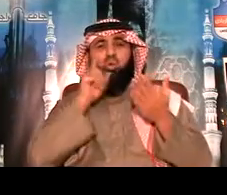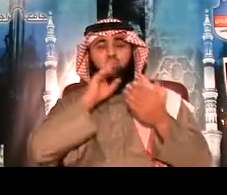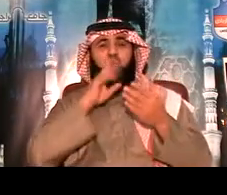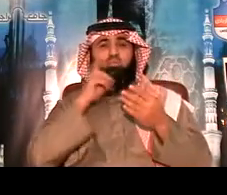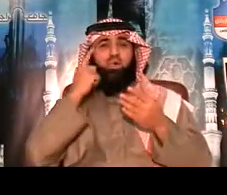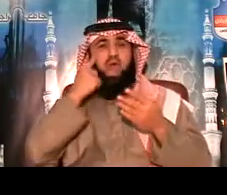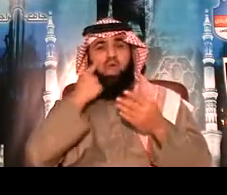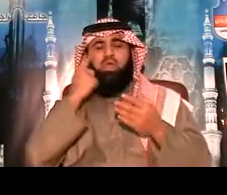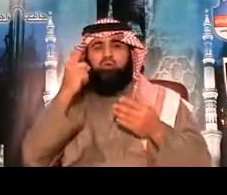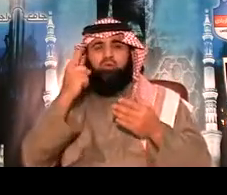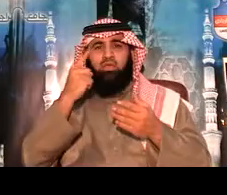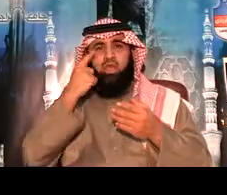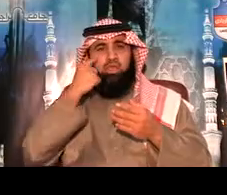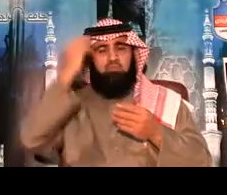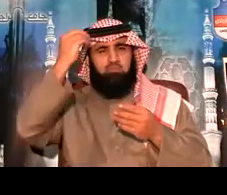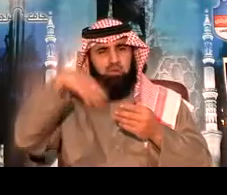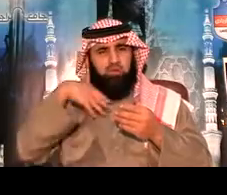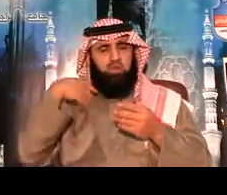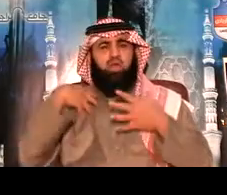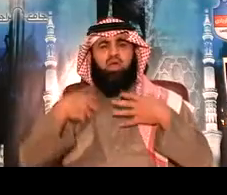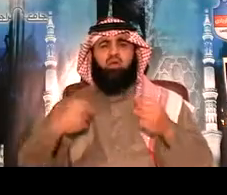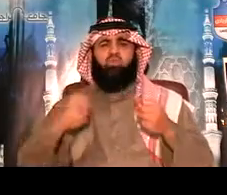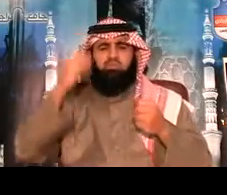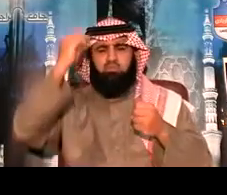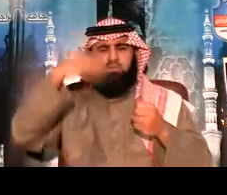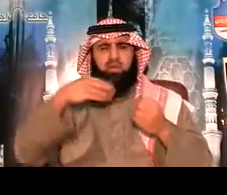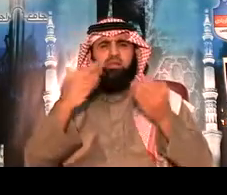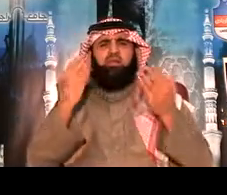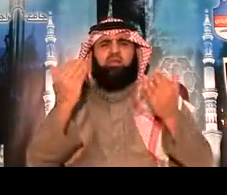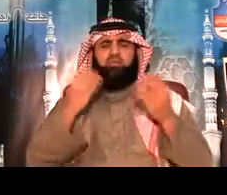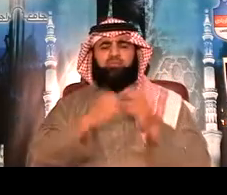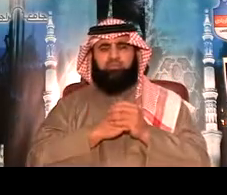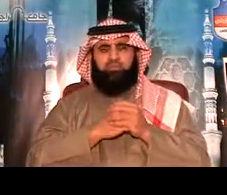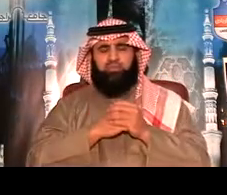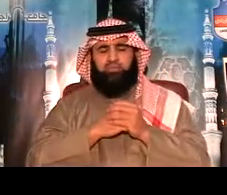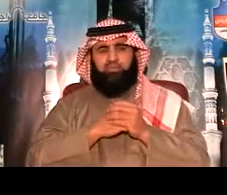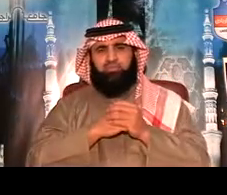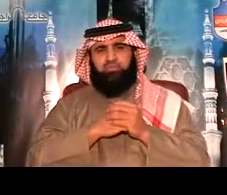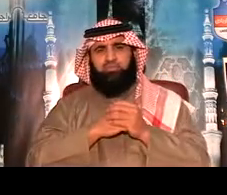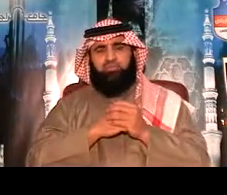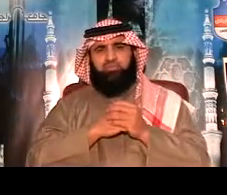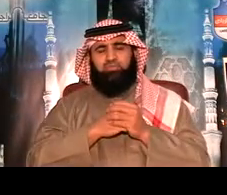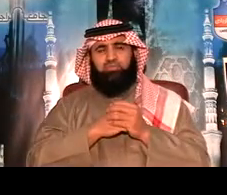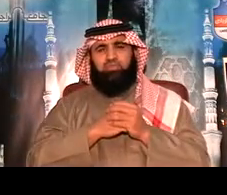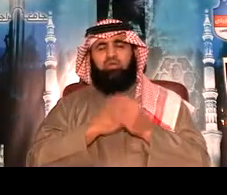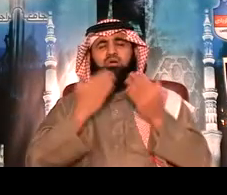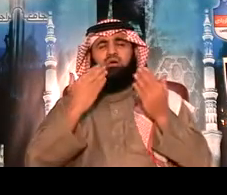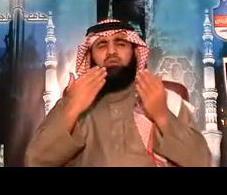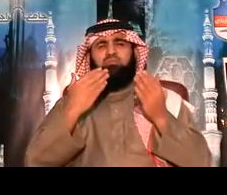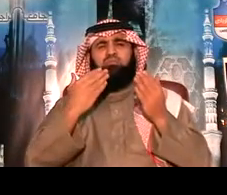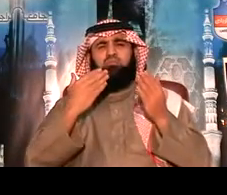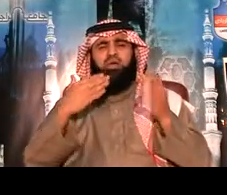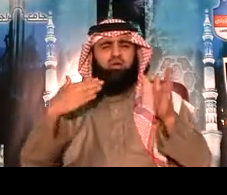بسمعه وبصره وقوته ما أبقيته يا ذا الجلال والإكرام، وأحسن خاتمته يا سميع